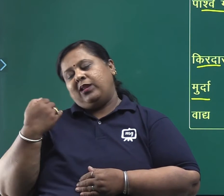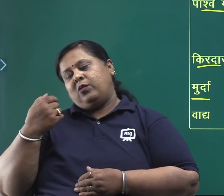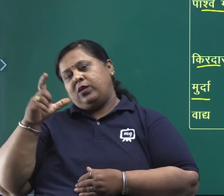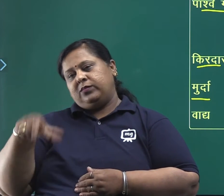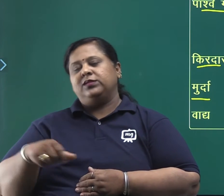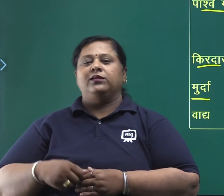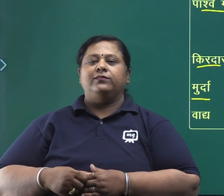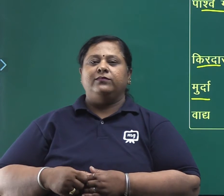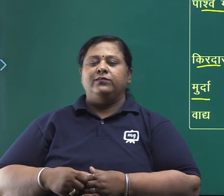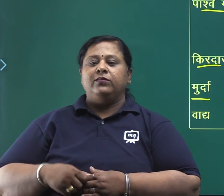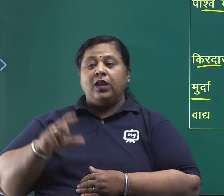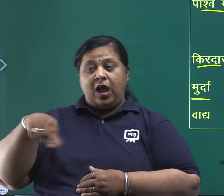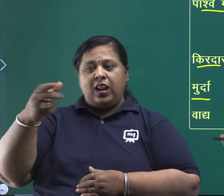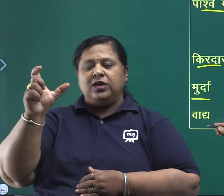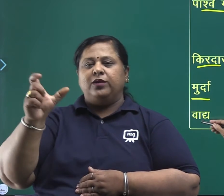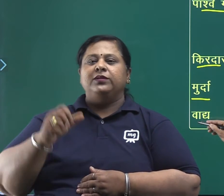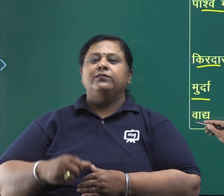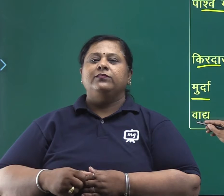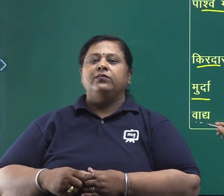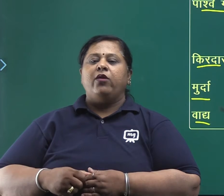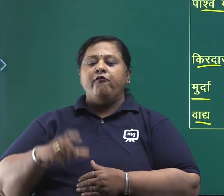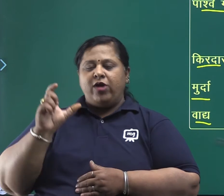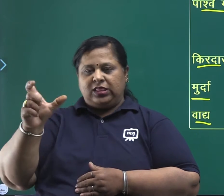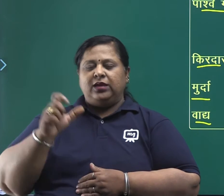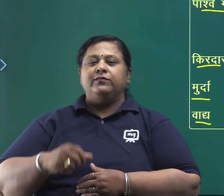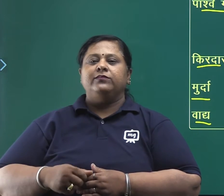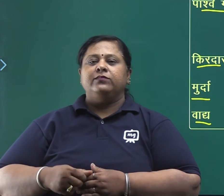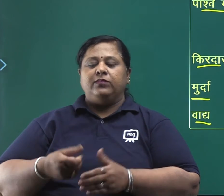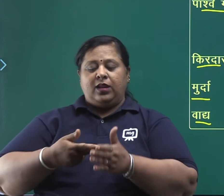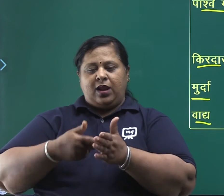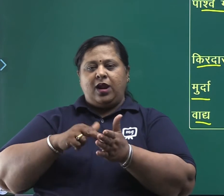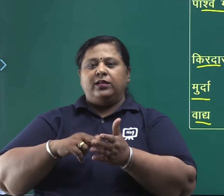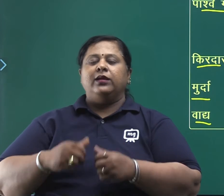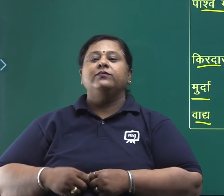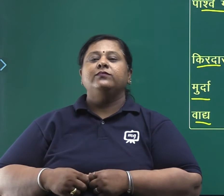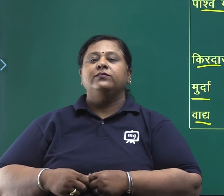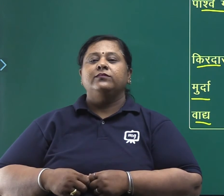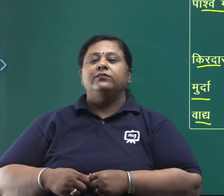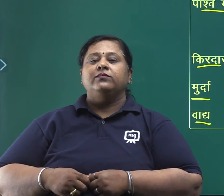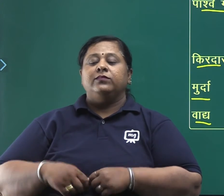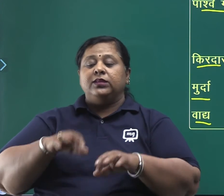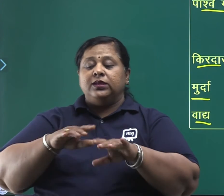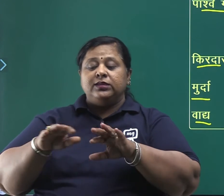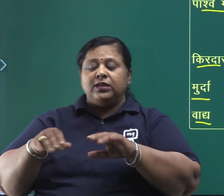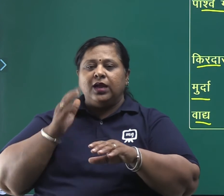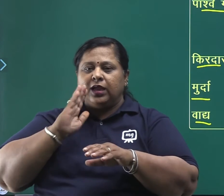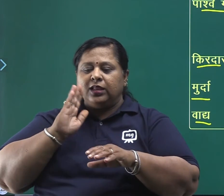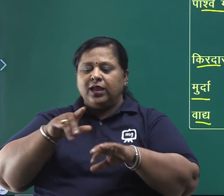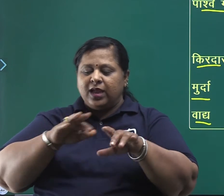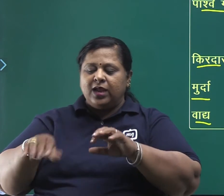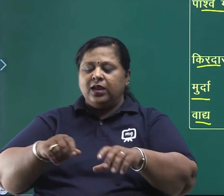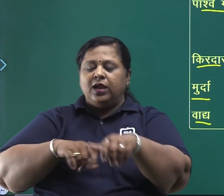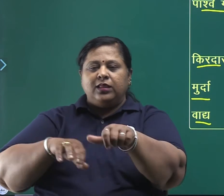हुए। अगला शब्द वाद्य। अर्थ होगा संगीत के